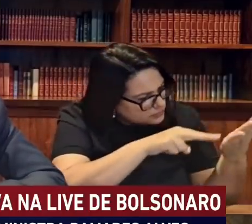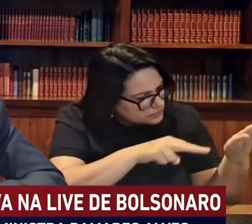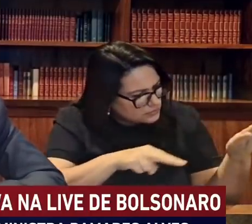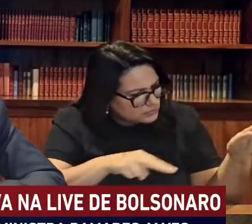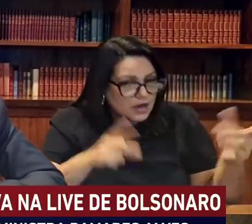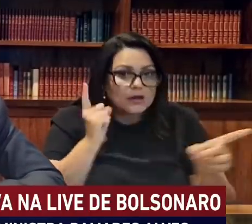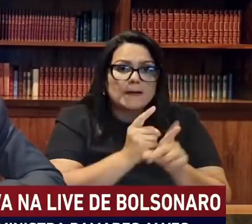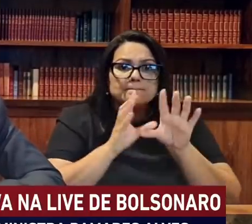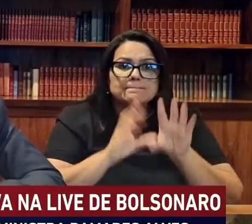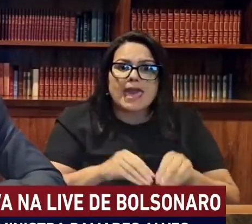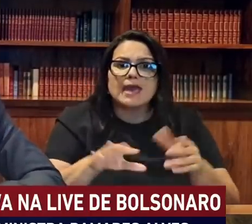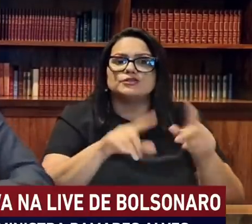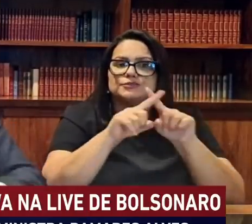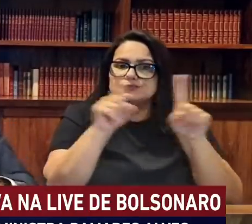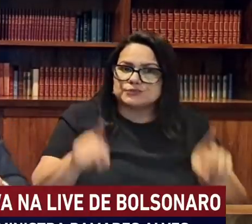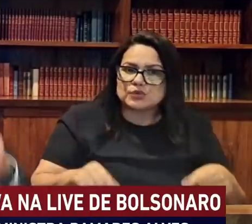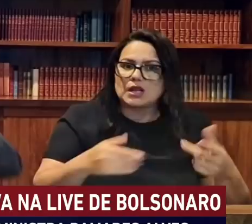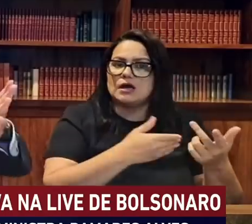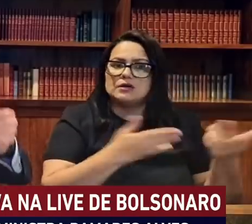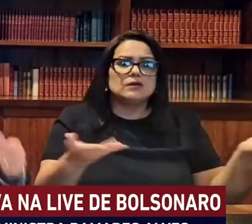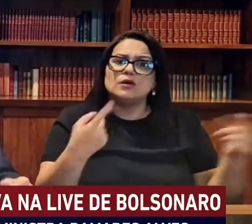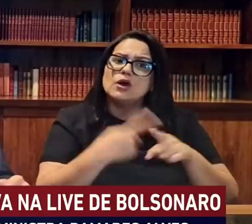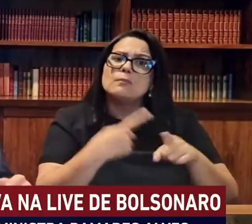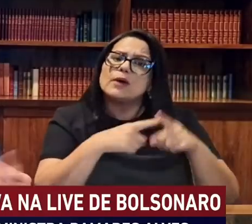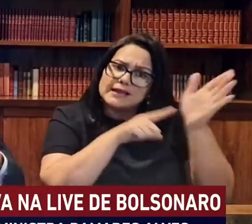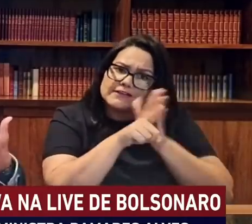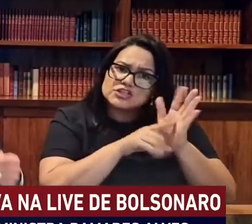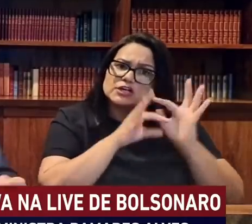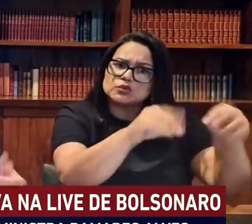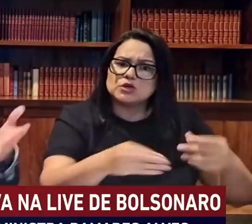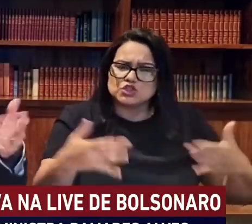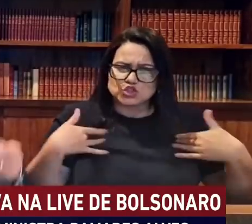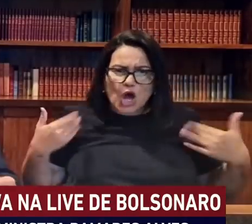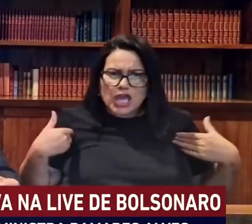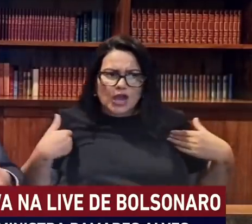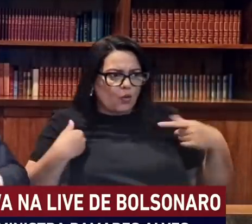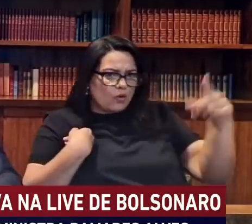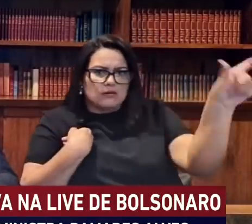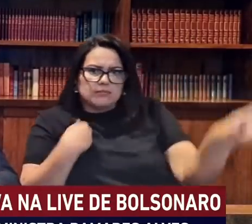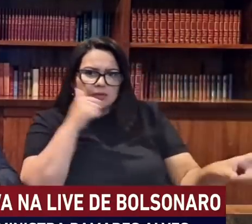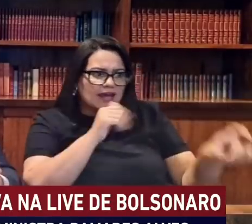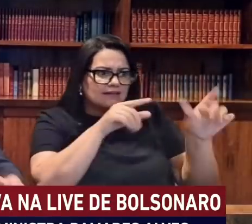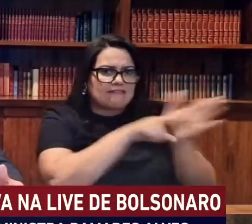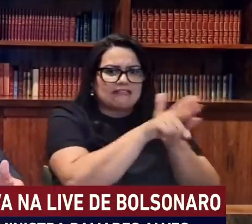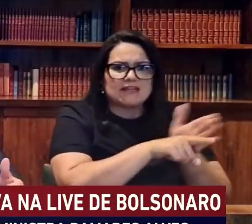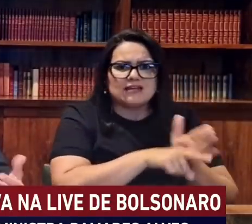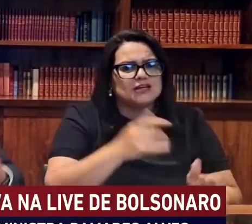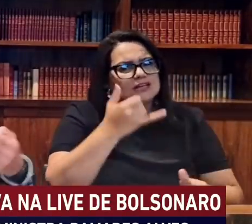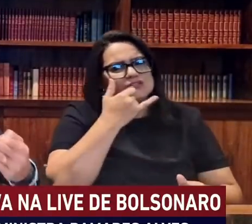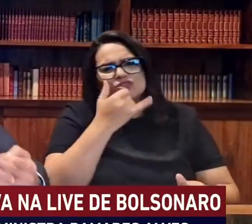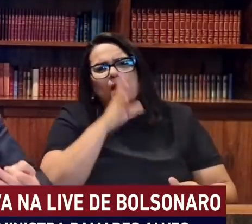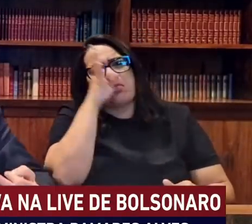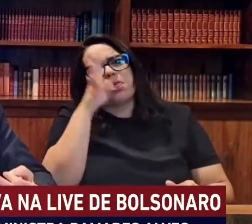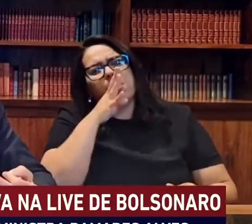sobre mexendo com o servidor público, com o cara começando. Porque investiga todo mundo, só pra cima de mim. Investiga todo mundo. Se bem que aqui é um tiro na água. Dá